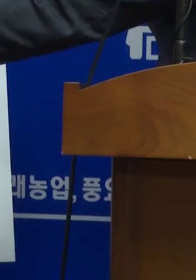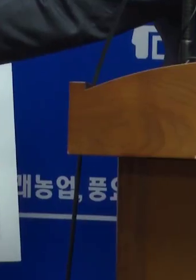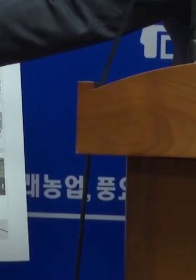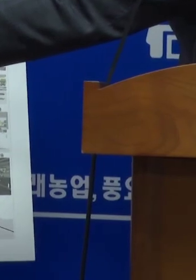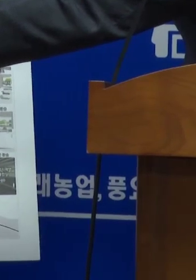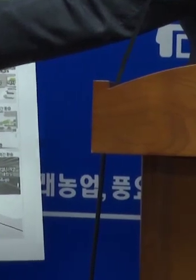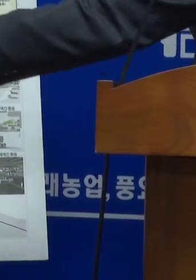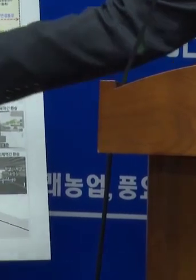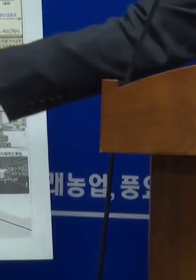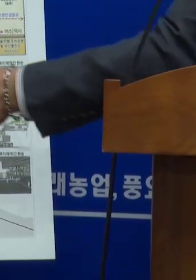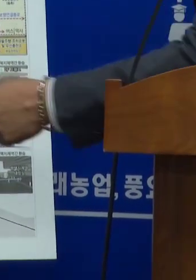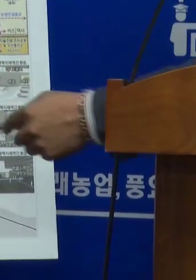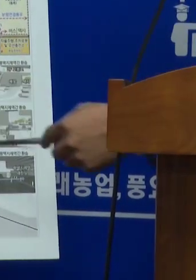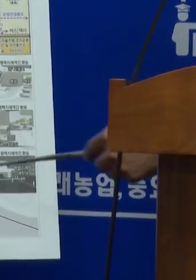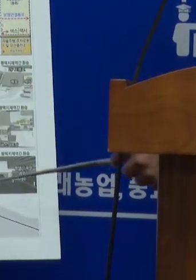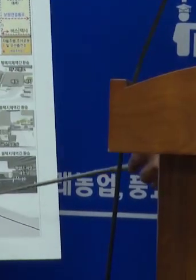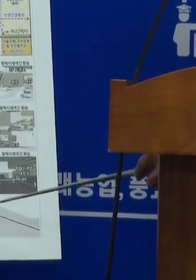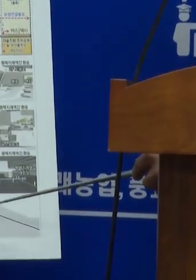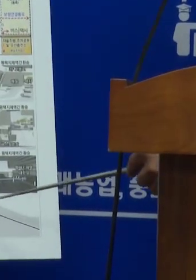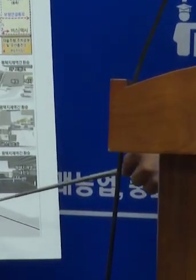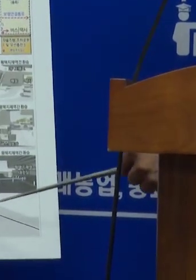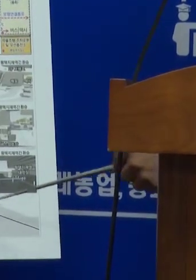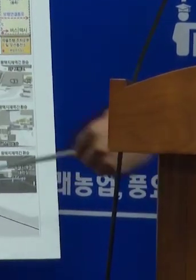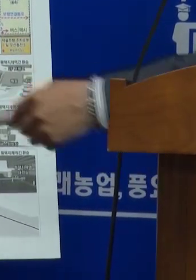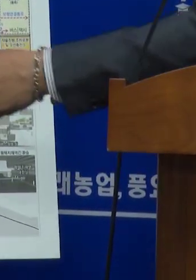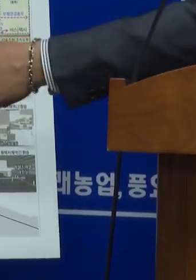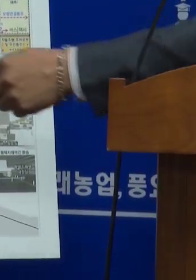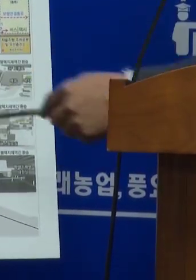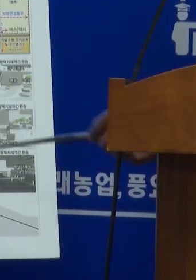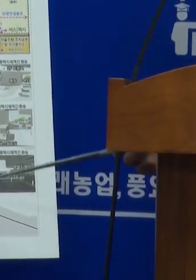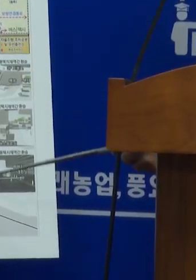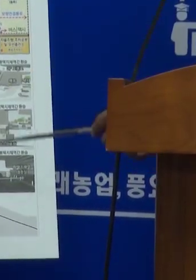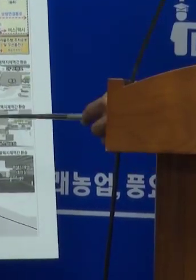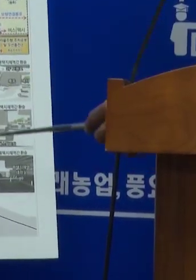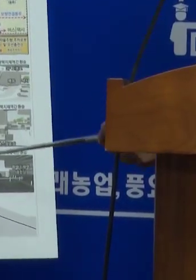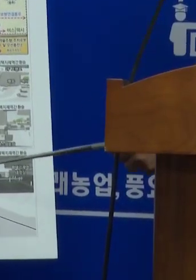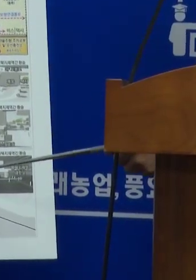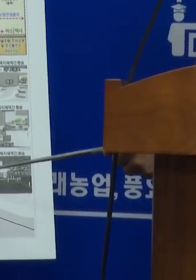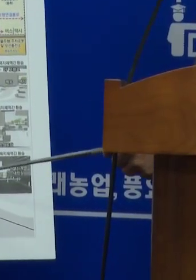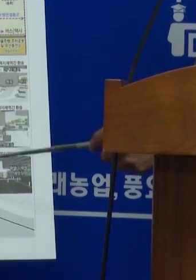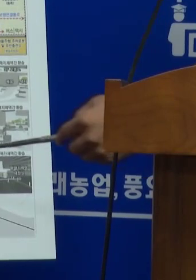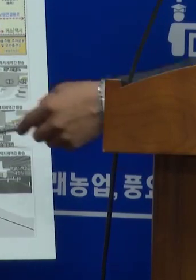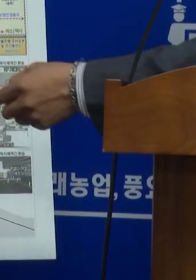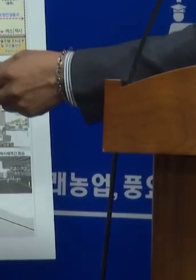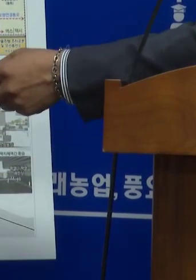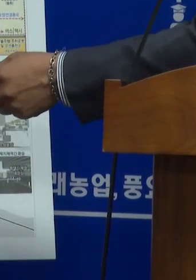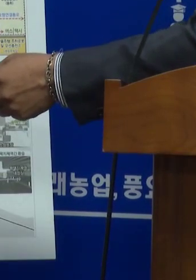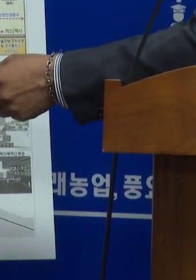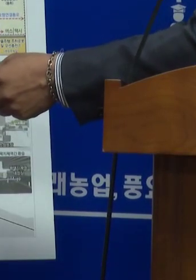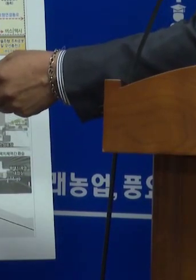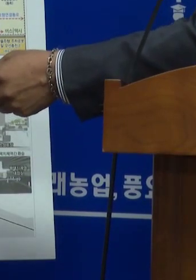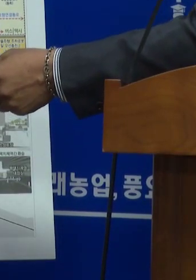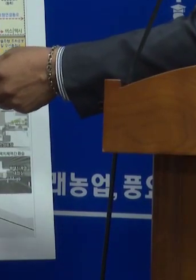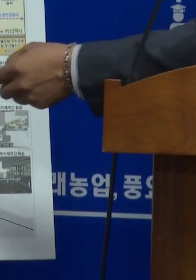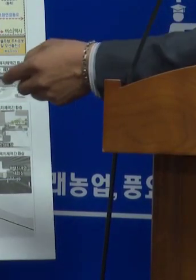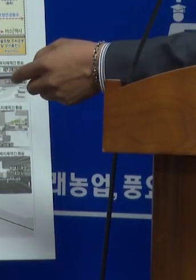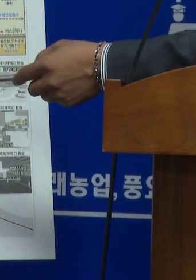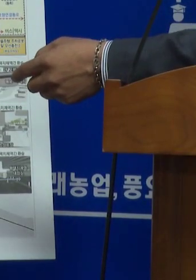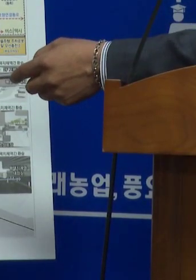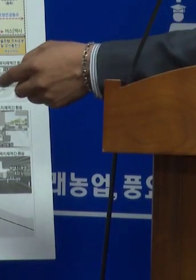네, 세교지구에서 BRT 노선을 통해서 BRT를 갖다 동서간으로 연결시켜서 BRT 노선을 구축하고요. 선상에 기존